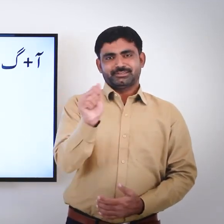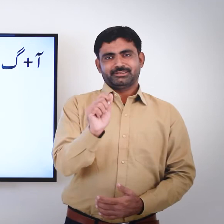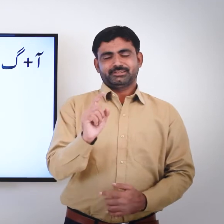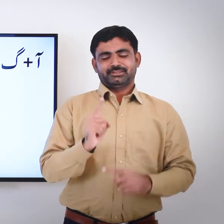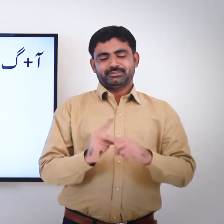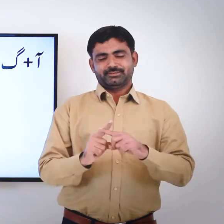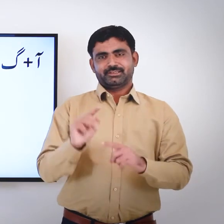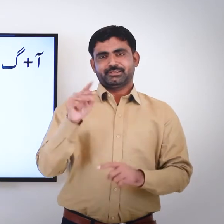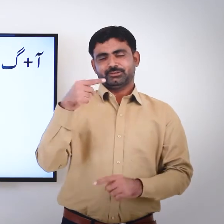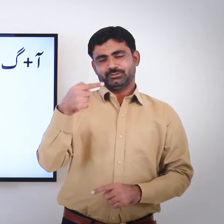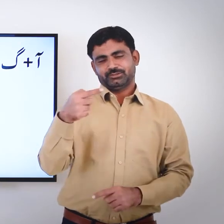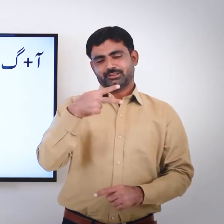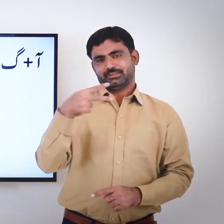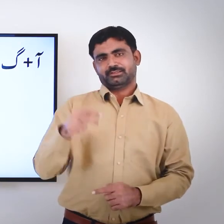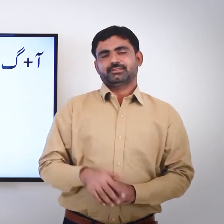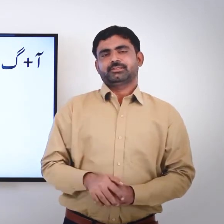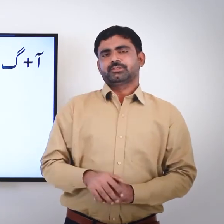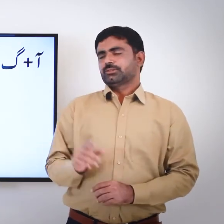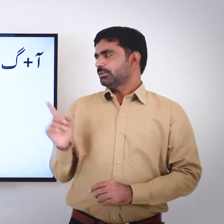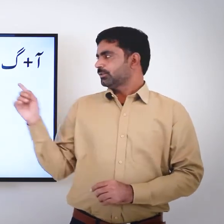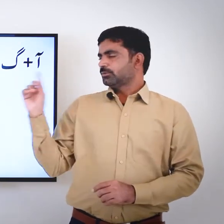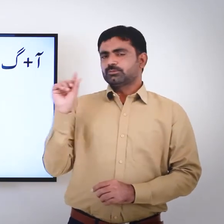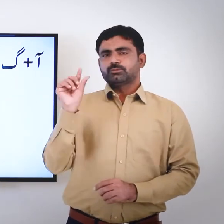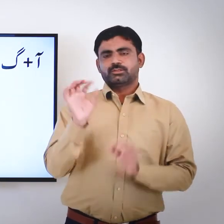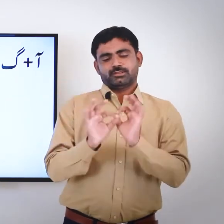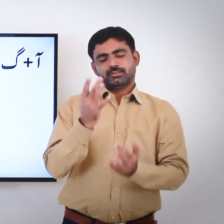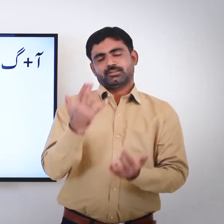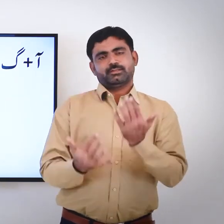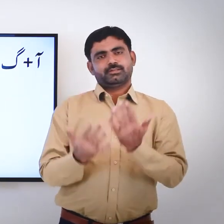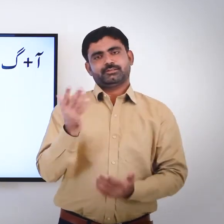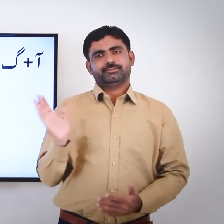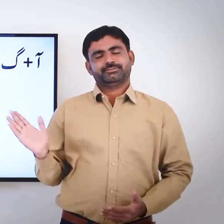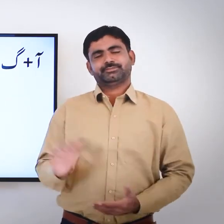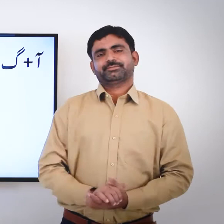الف مد زبرہ جمع گاف برابر ہے آگ۔